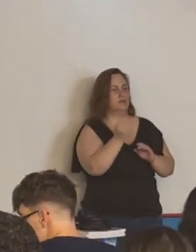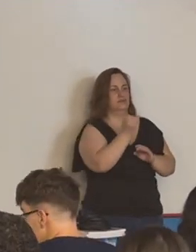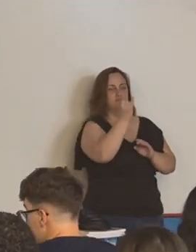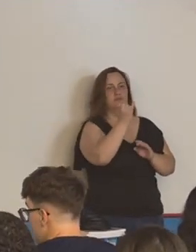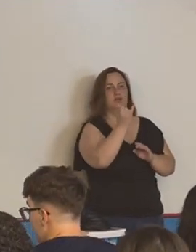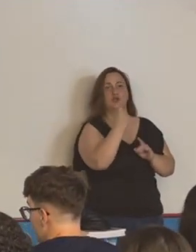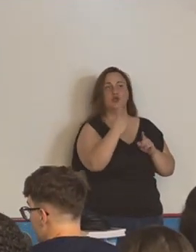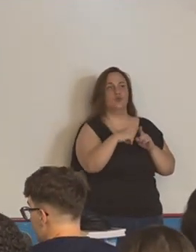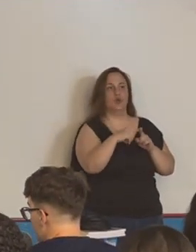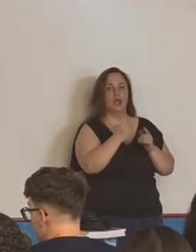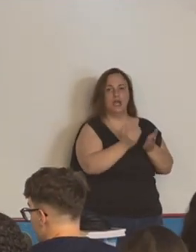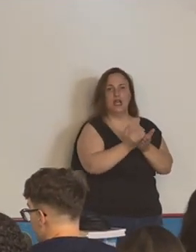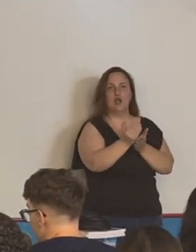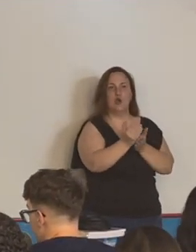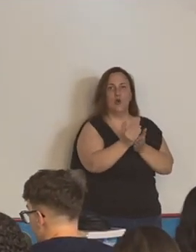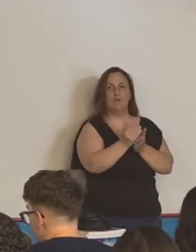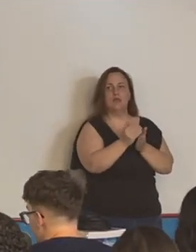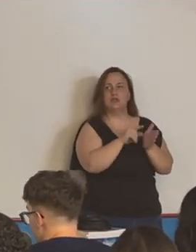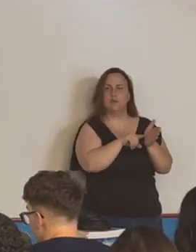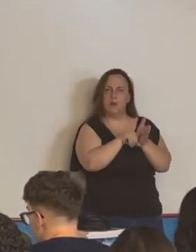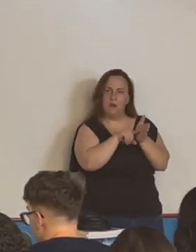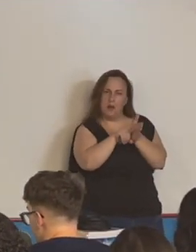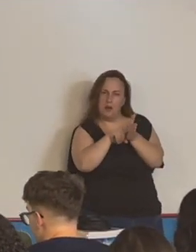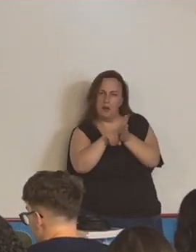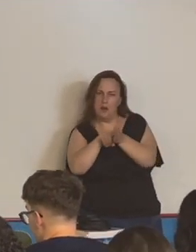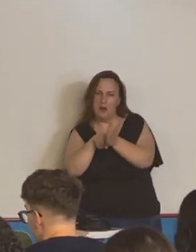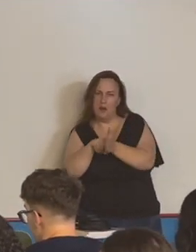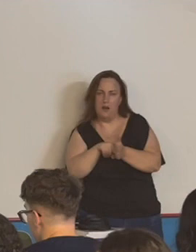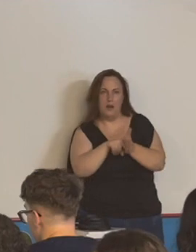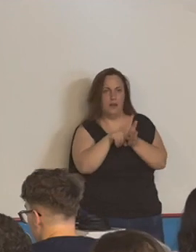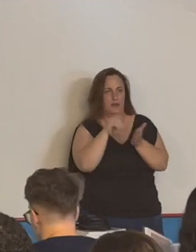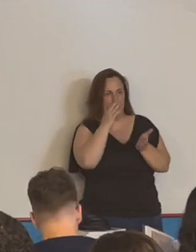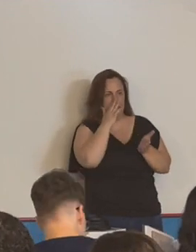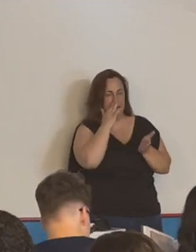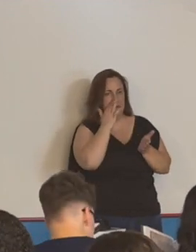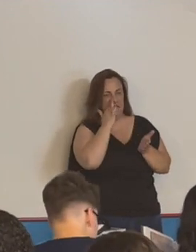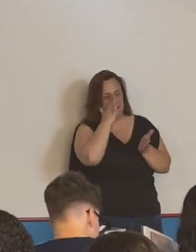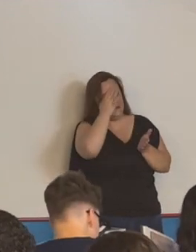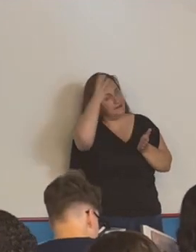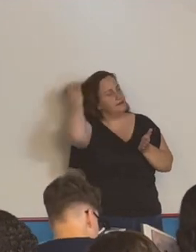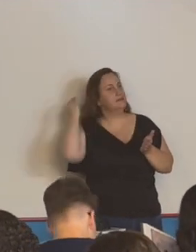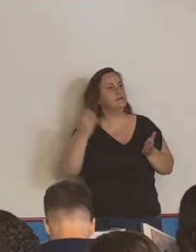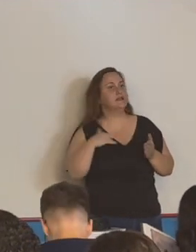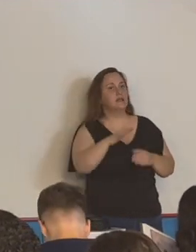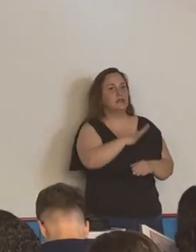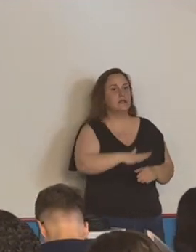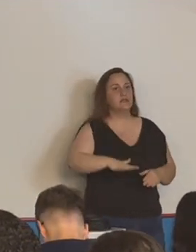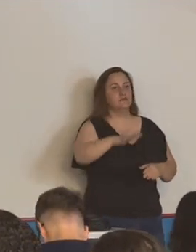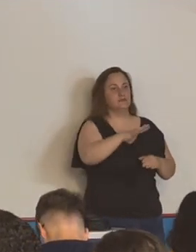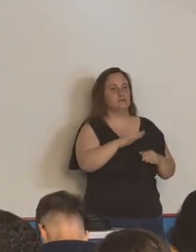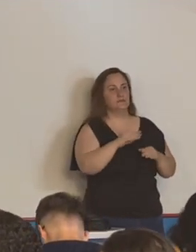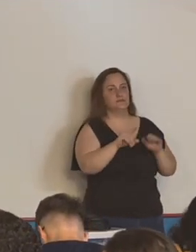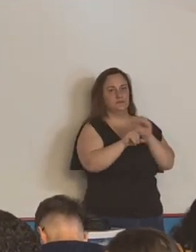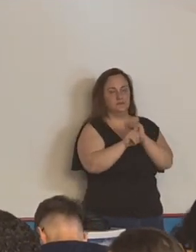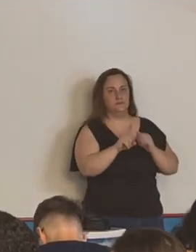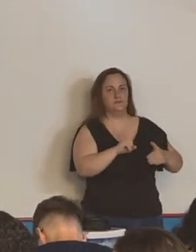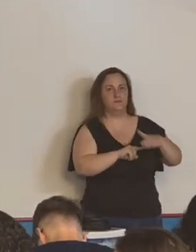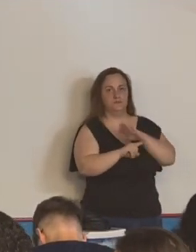porque ele foi o início de uma pesquisa grande que eu fiz em instituições coloniais aqui no Brasil.